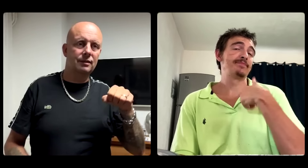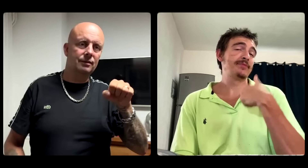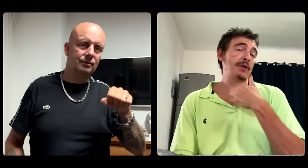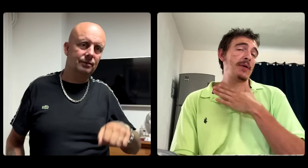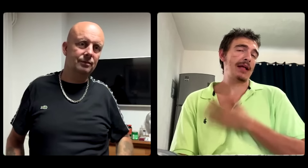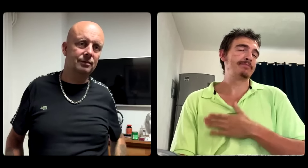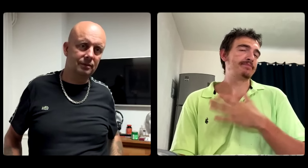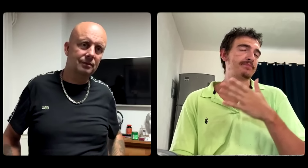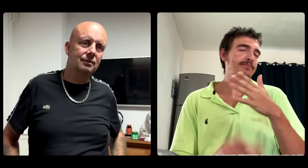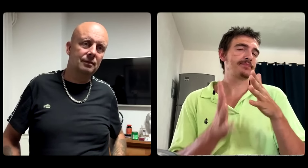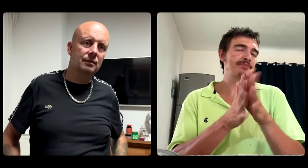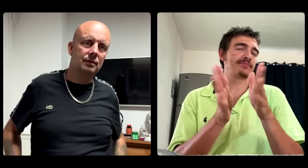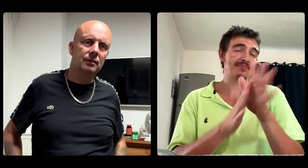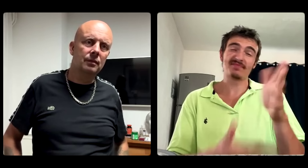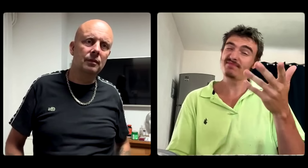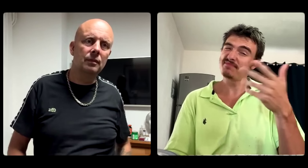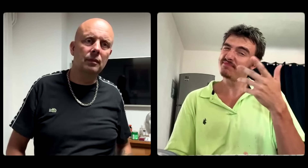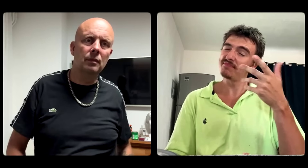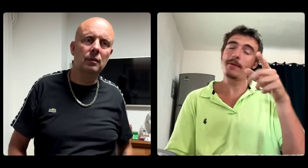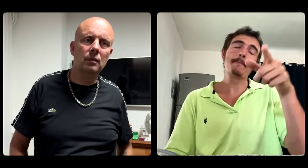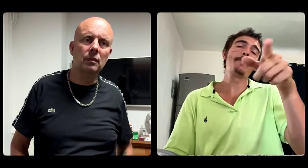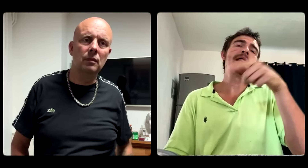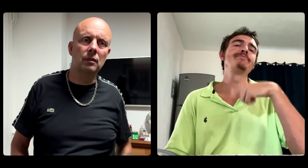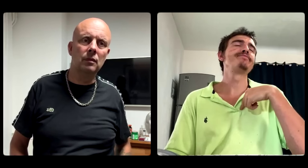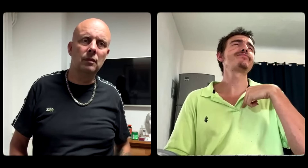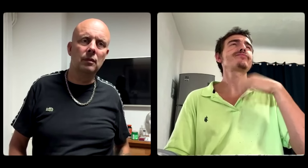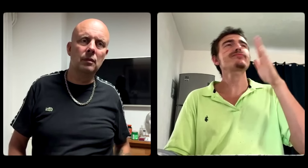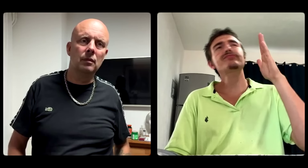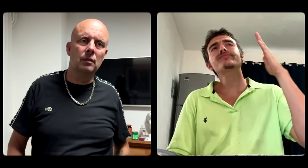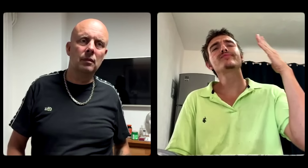Ik hoef die dingen niet zo gek.